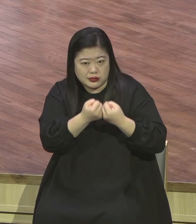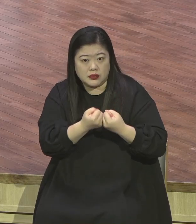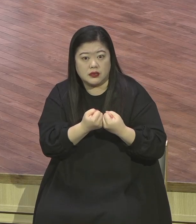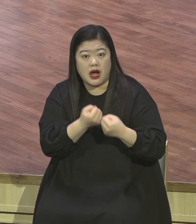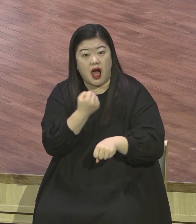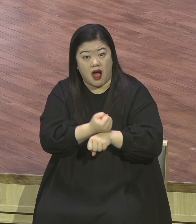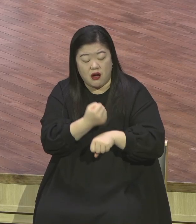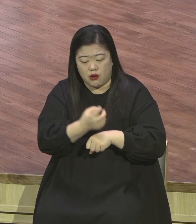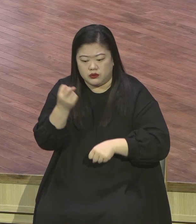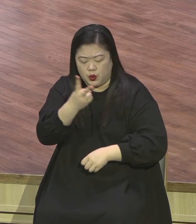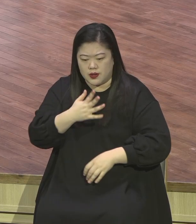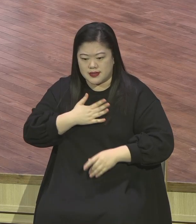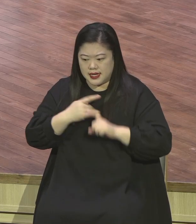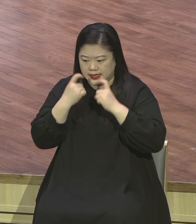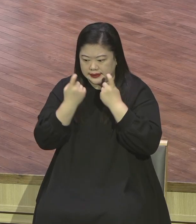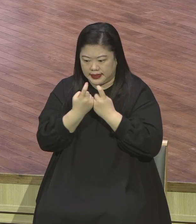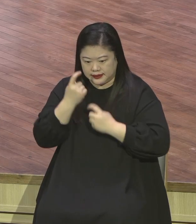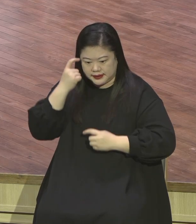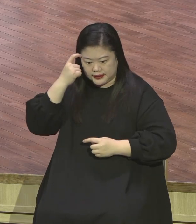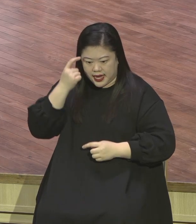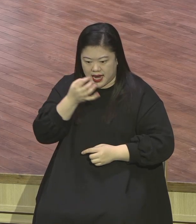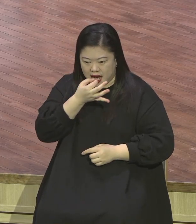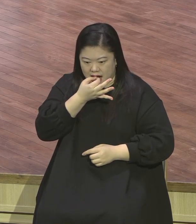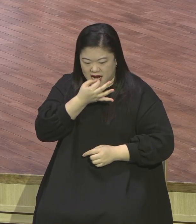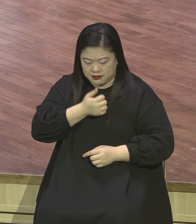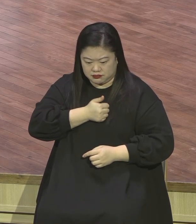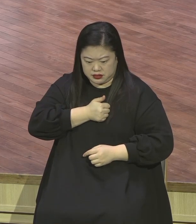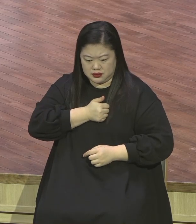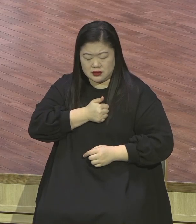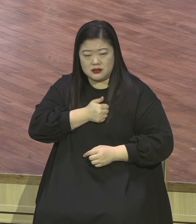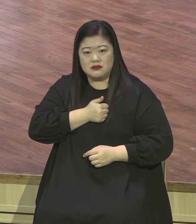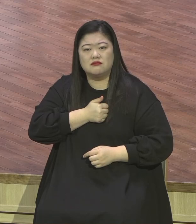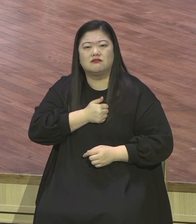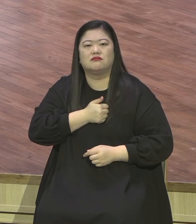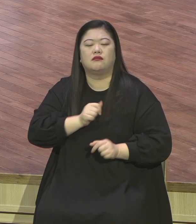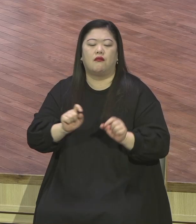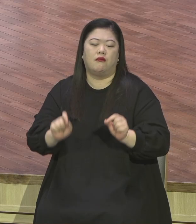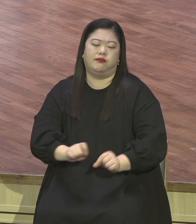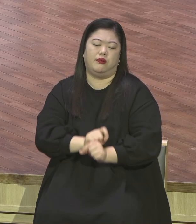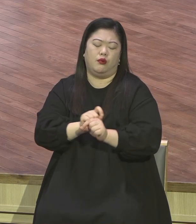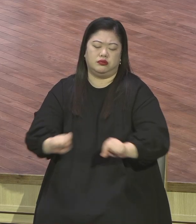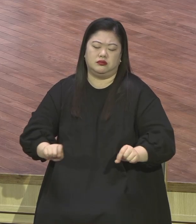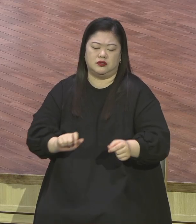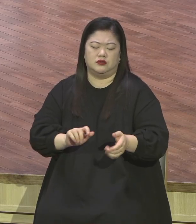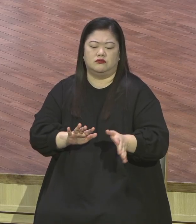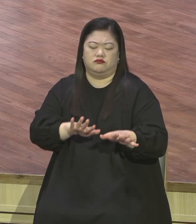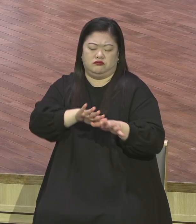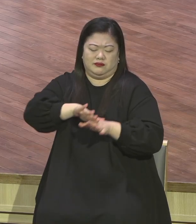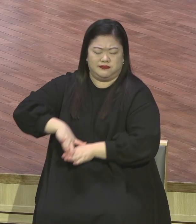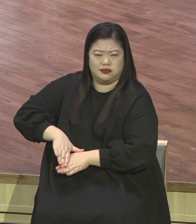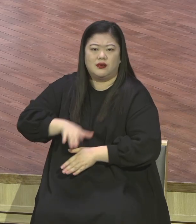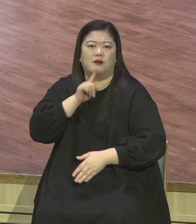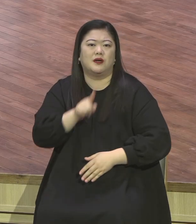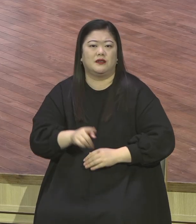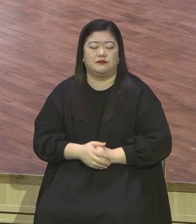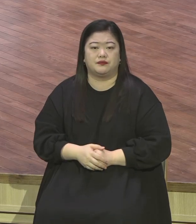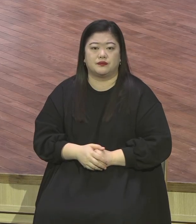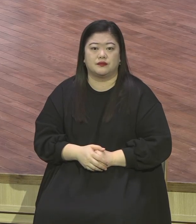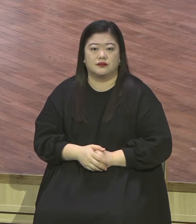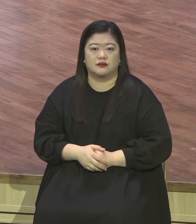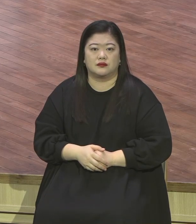내 욕심, 고집 내 것 내려나라는 거예요. 힘써 지켜라. 사단 마귀가